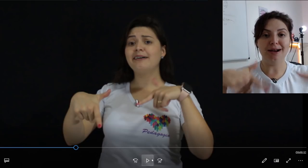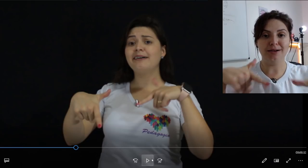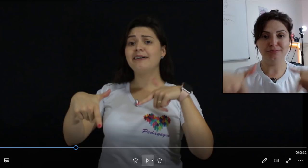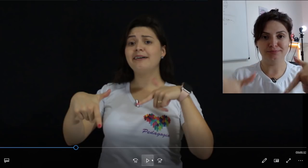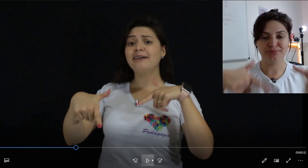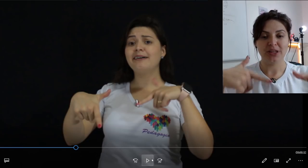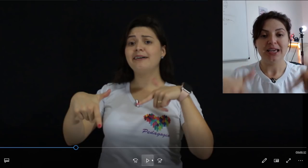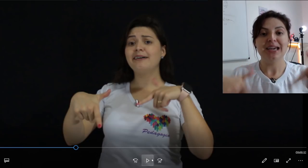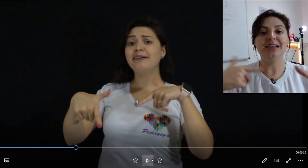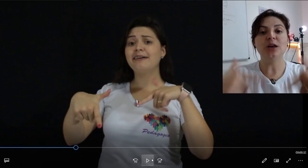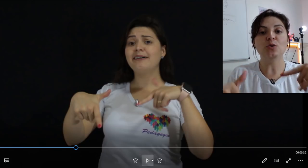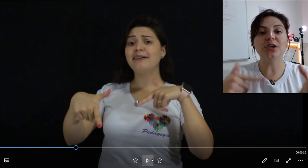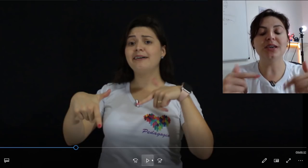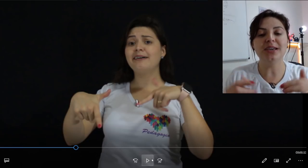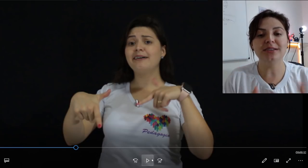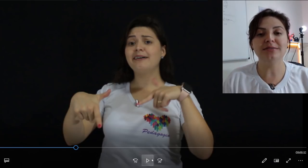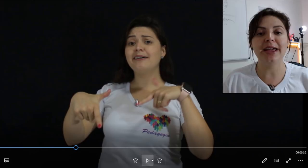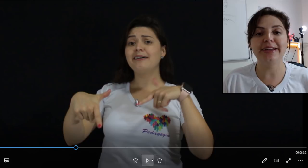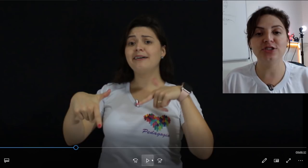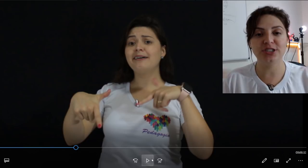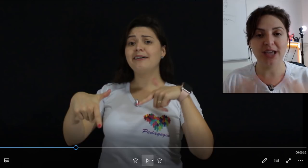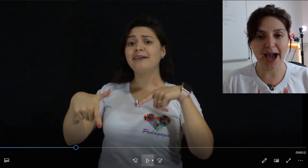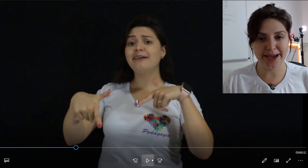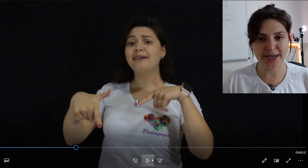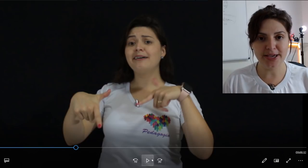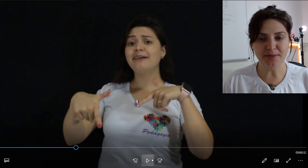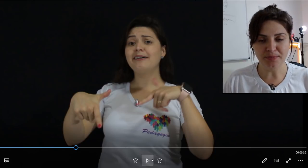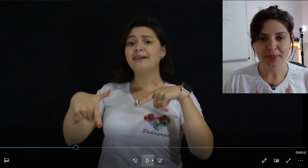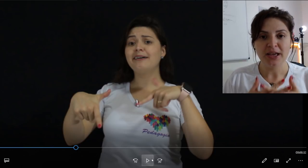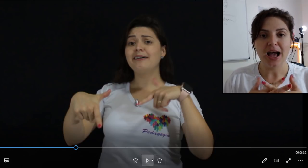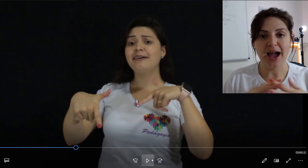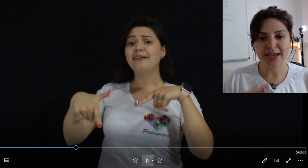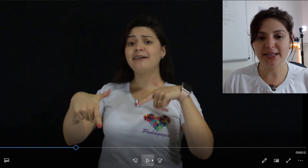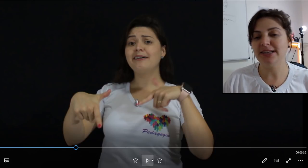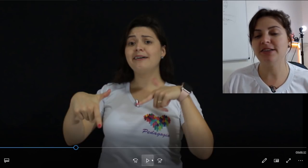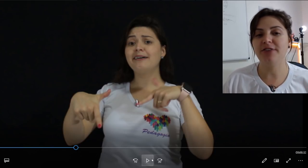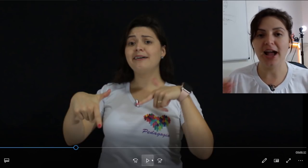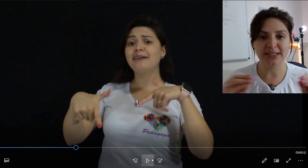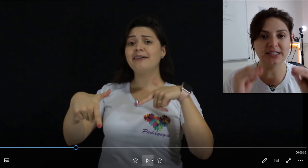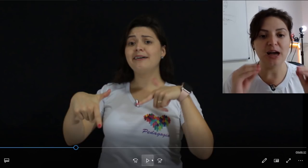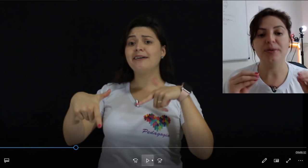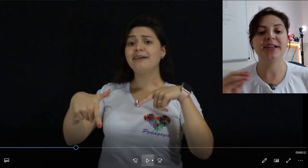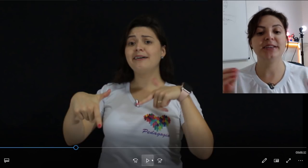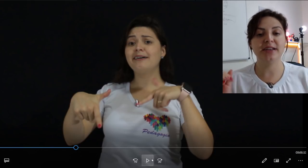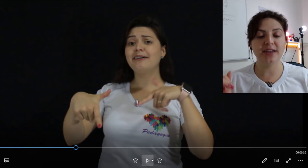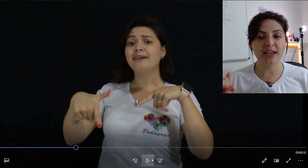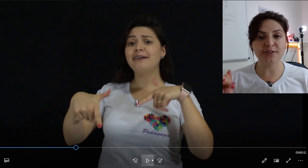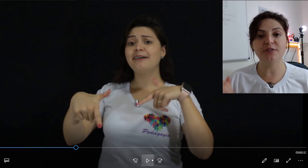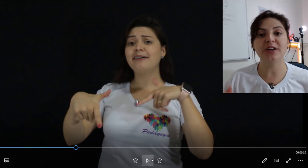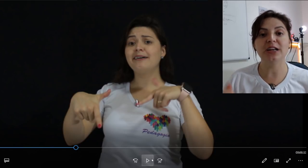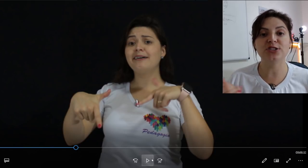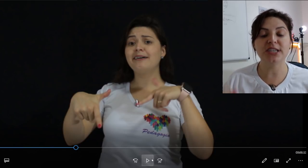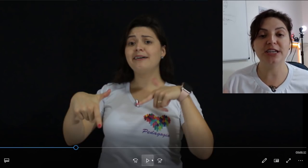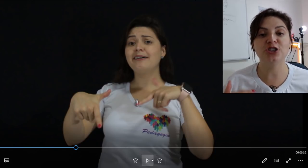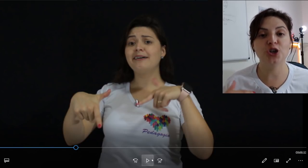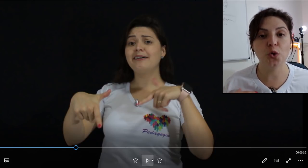trabalhar. Então, o que entende aí? Aí, nessa frase, dá para entender que foi falado o seguinte: o